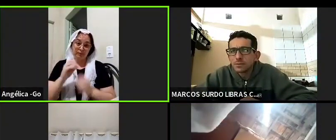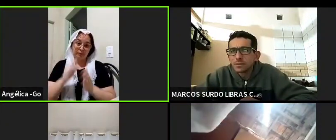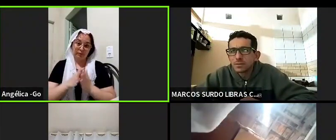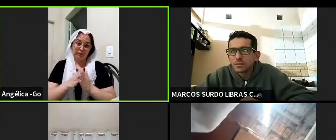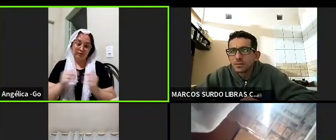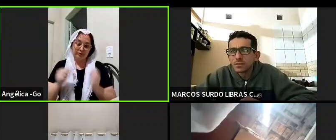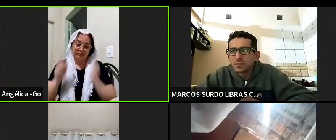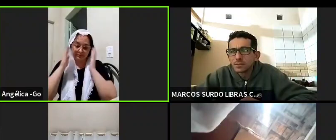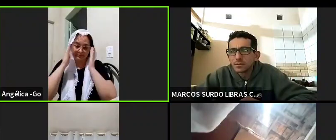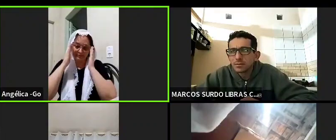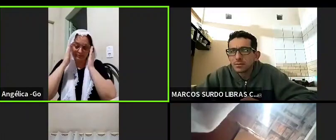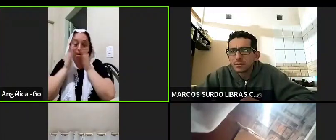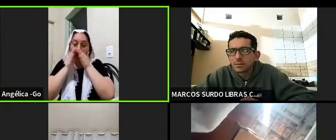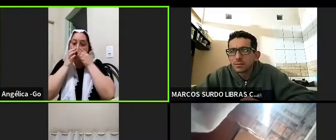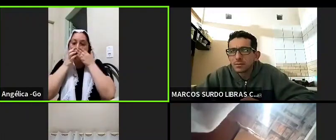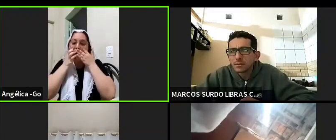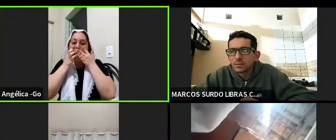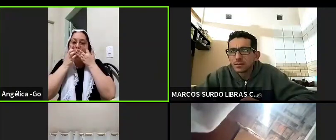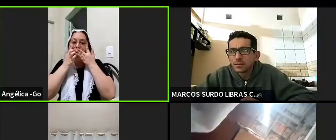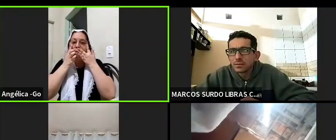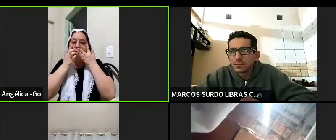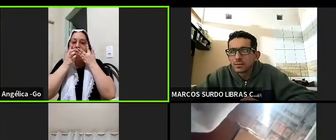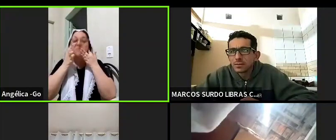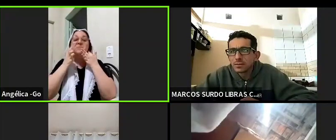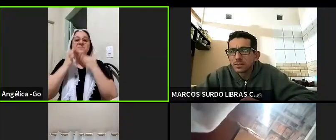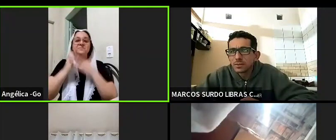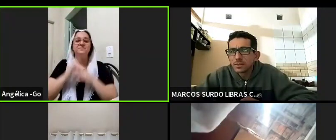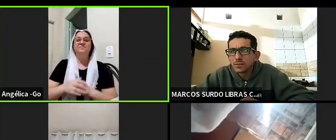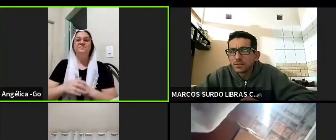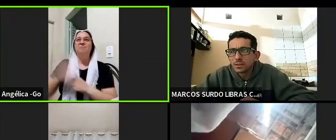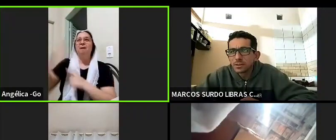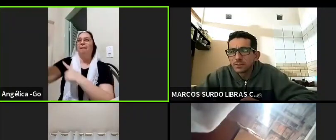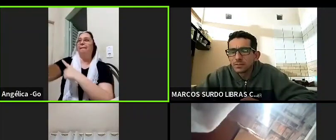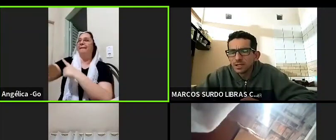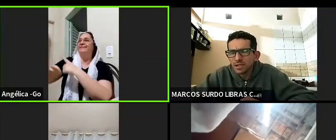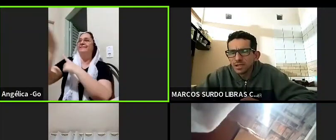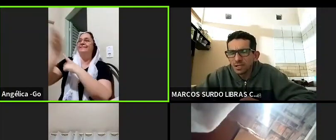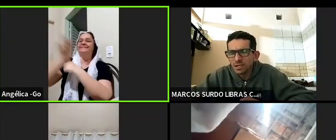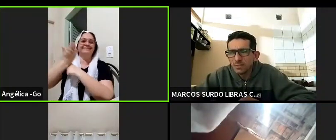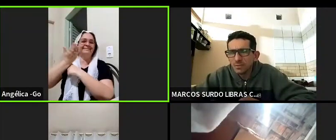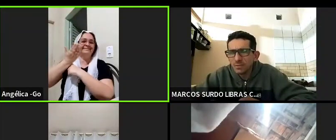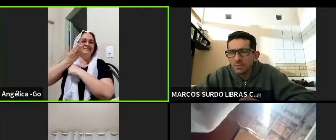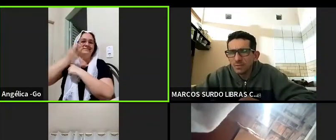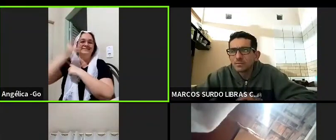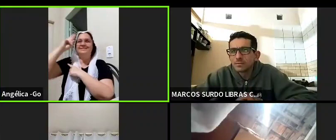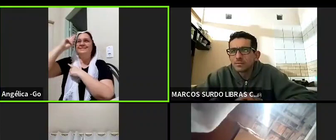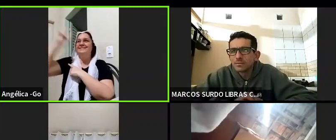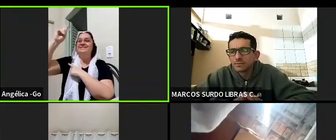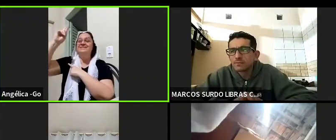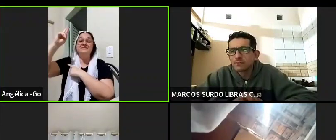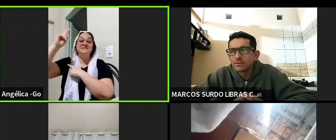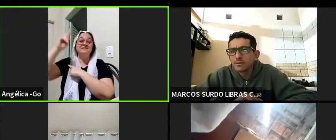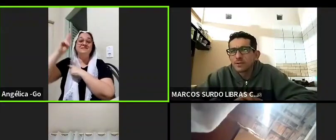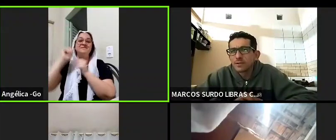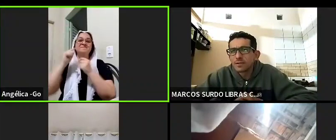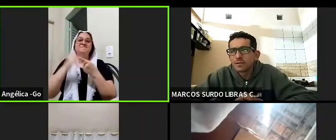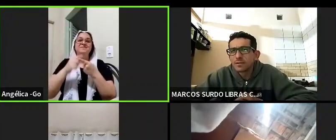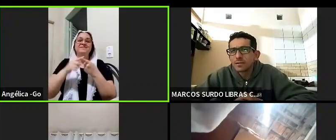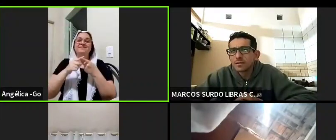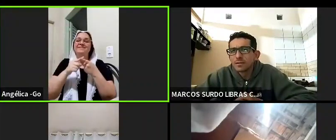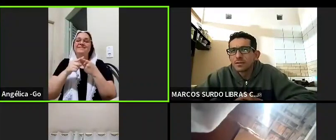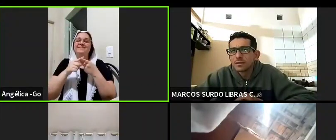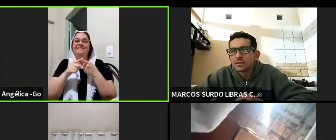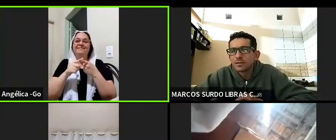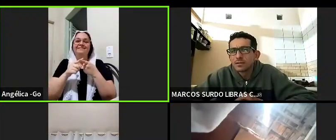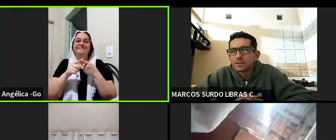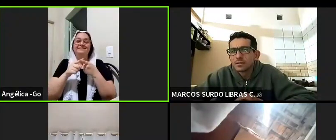seguida. E já disse assim: o meu socorro vem do Senhor que fez os céus e a terra. Glória a Olha a Deus. confiança